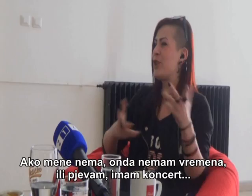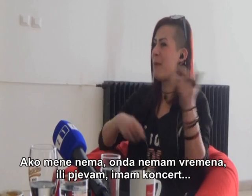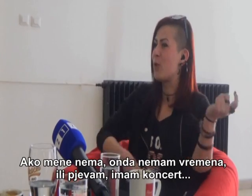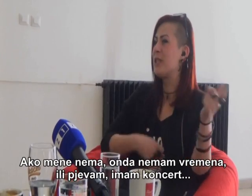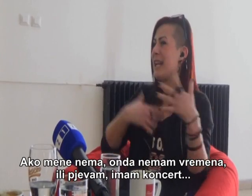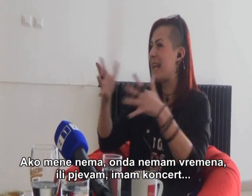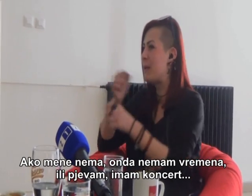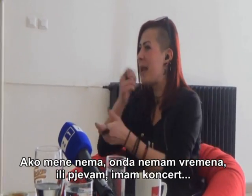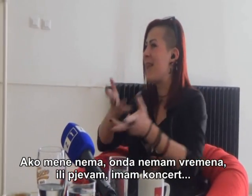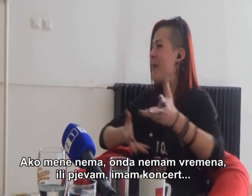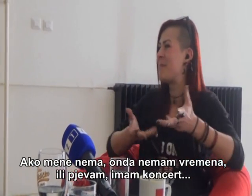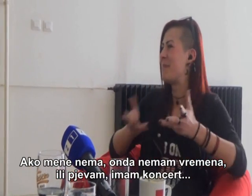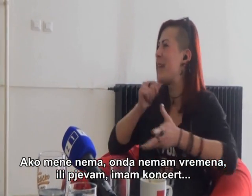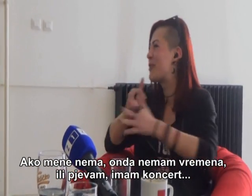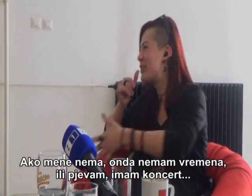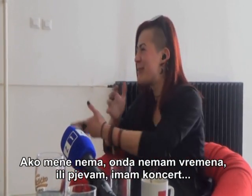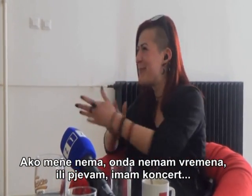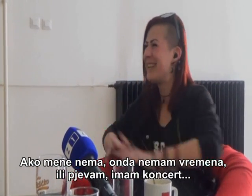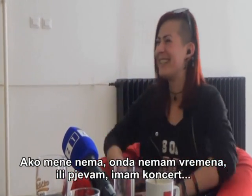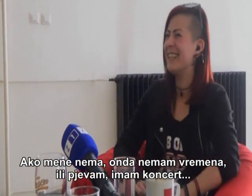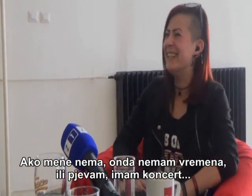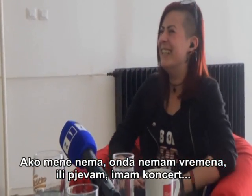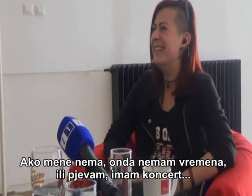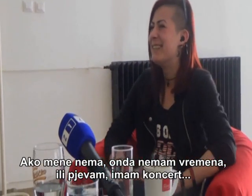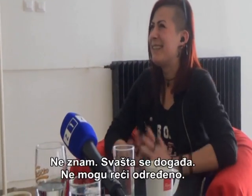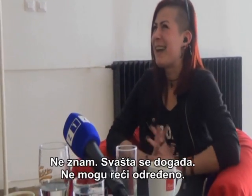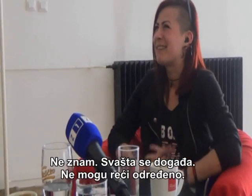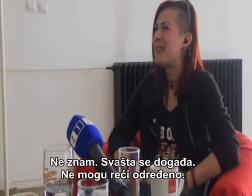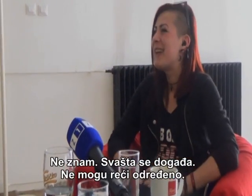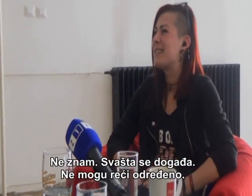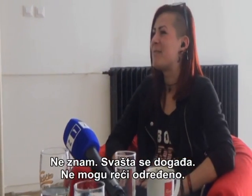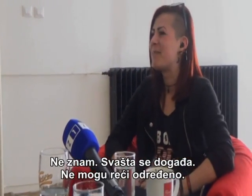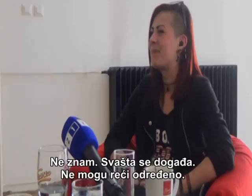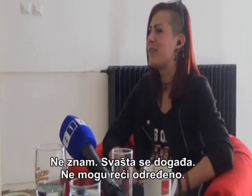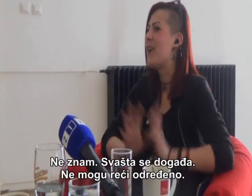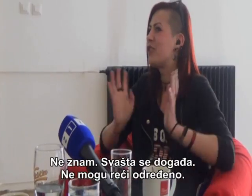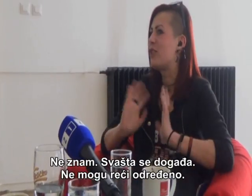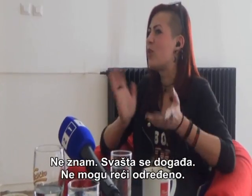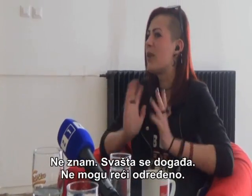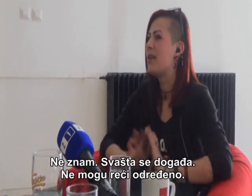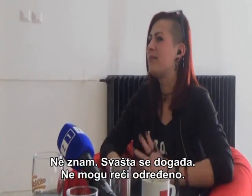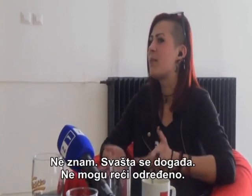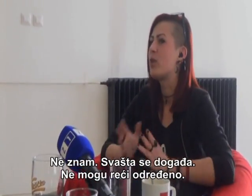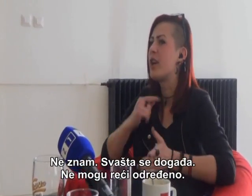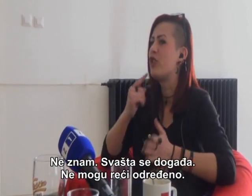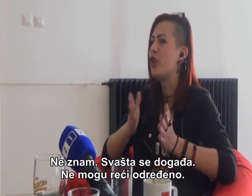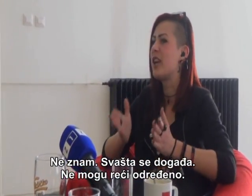imam pote, nešto pjevam, ne mogu reći. Znači, ne znam. Svašta druga, ne mogu reći